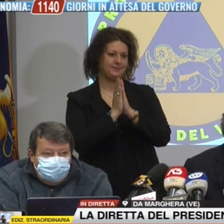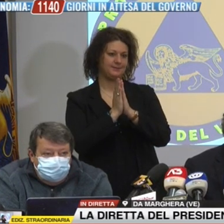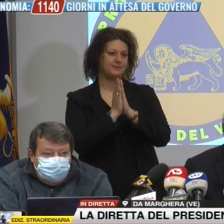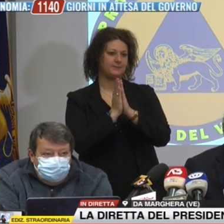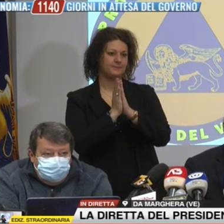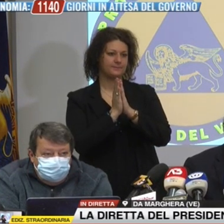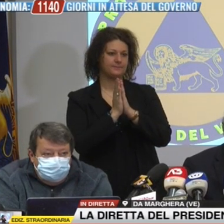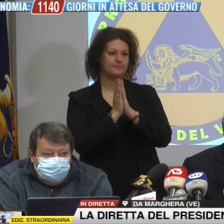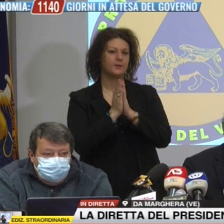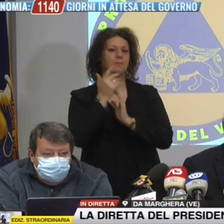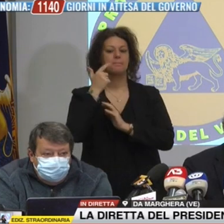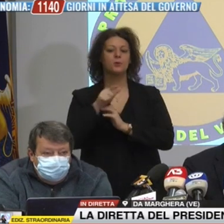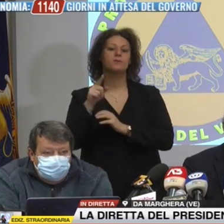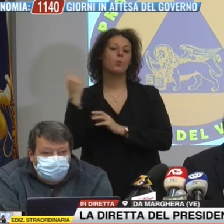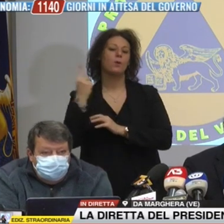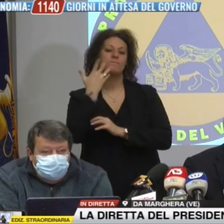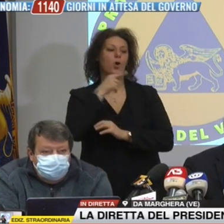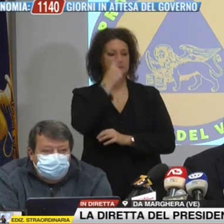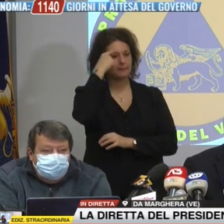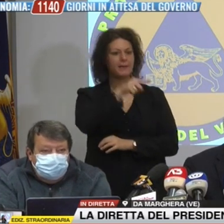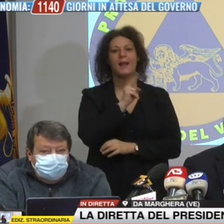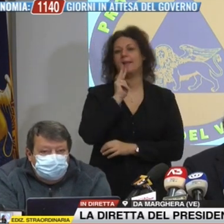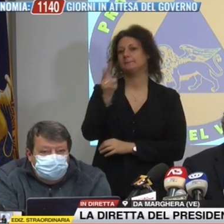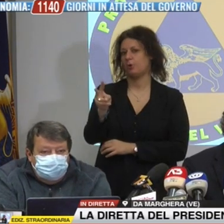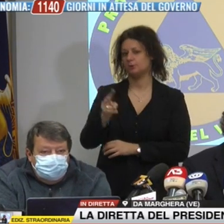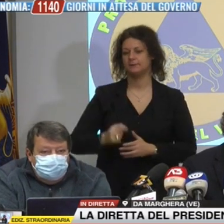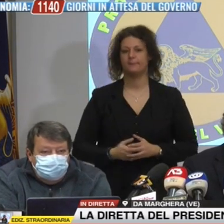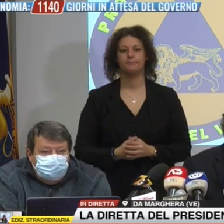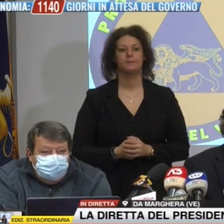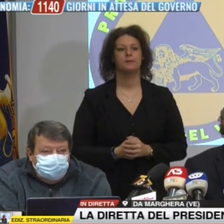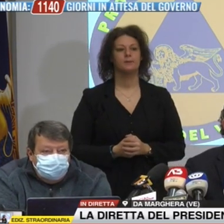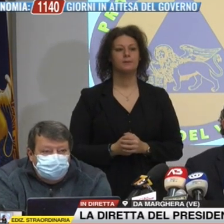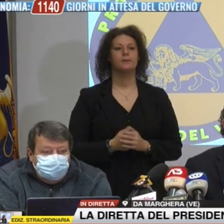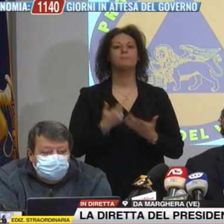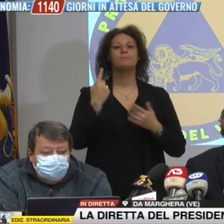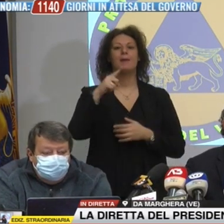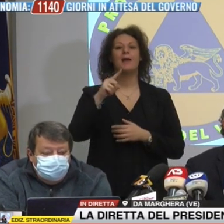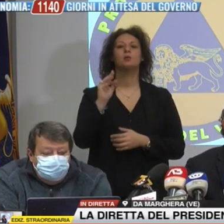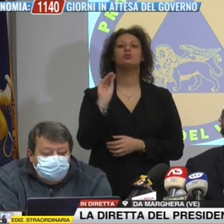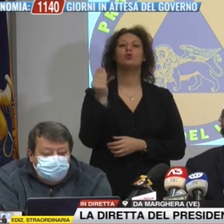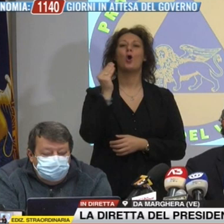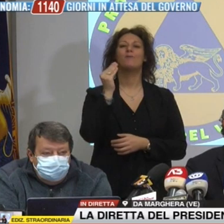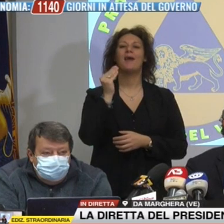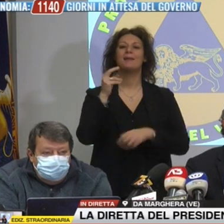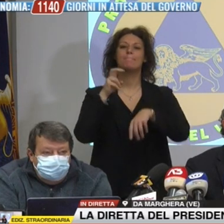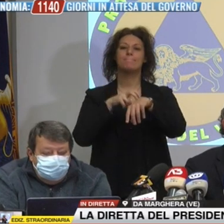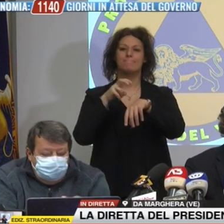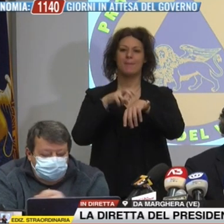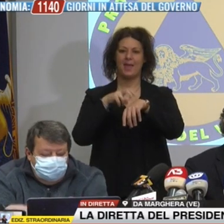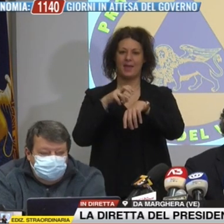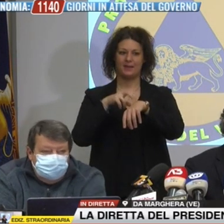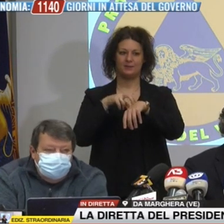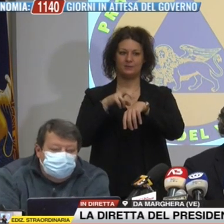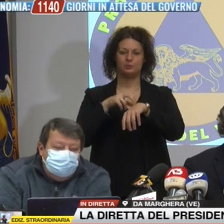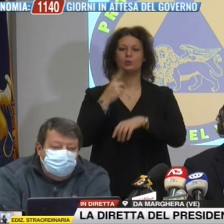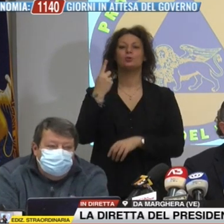ma sollecitano comunque un suo commento e una sua risposta. Allora, il primo è relativo ai giovani medici. Mi ha scritto in particolare Laura Trento, che